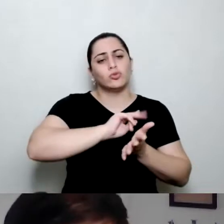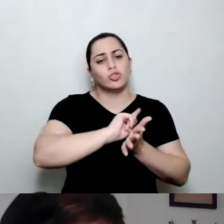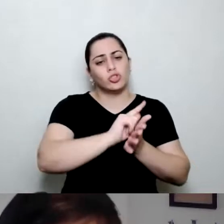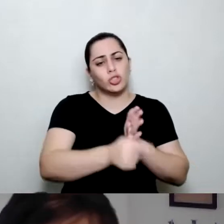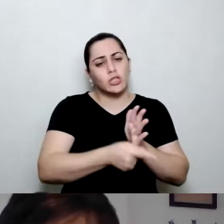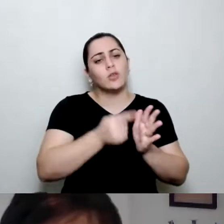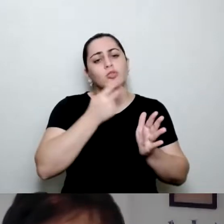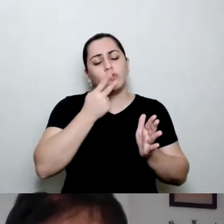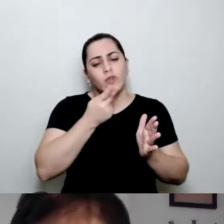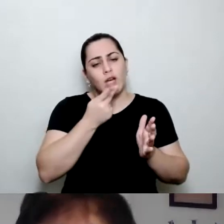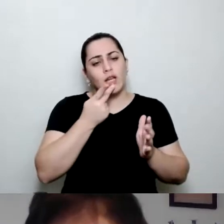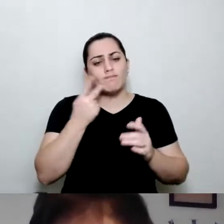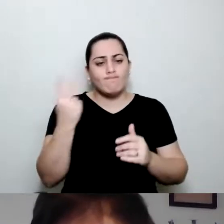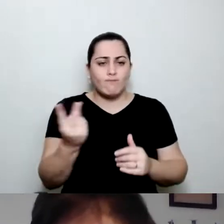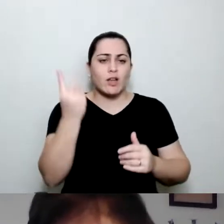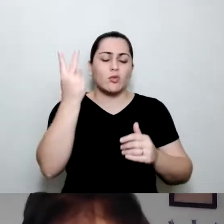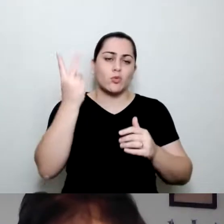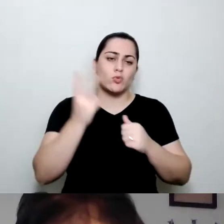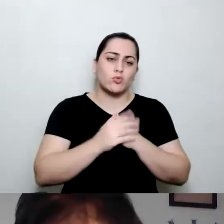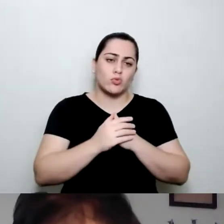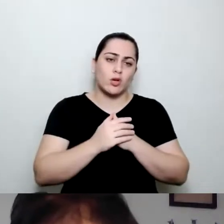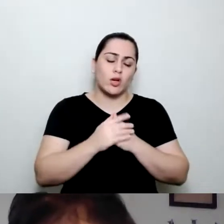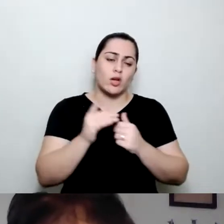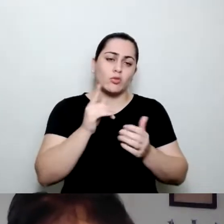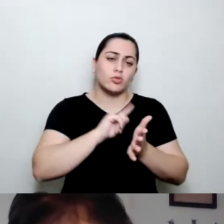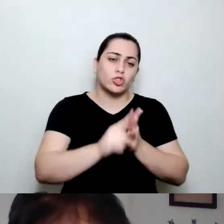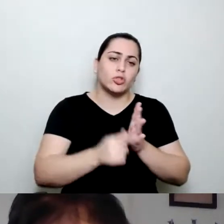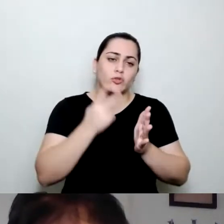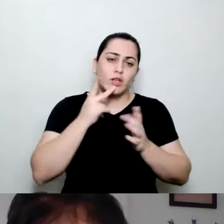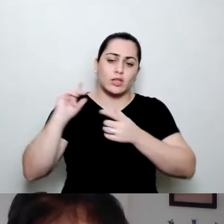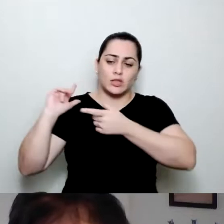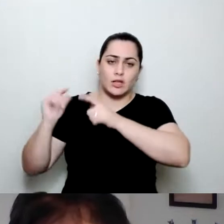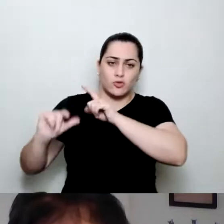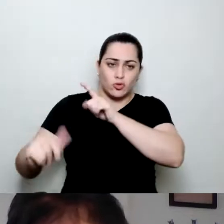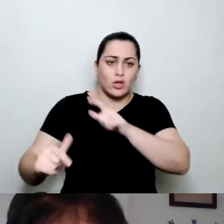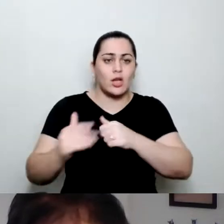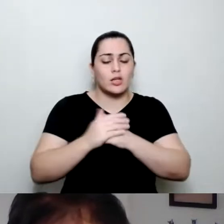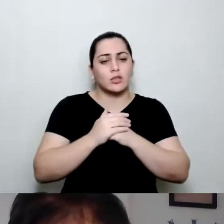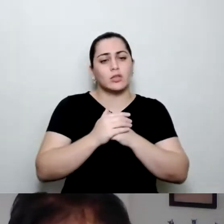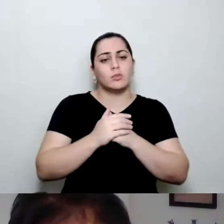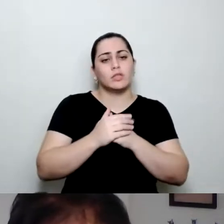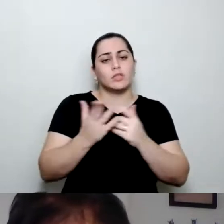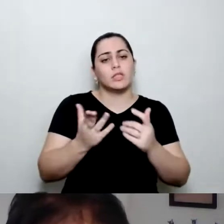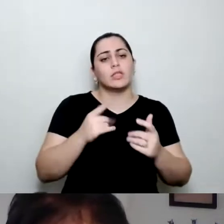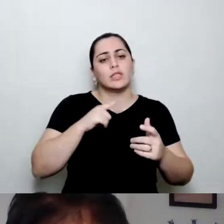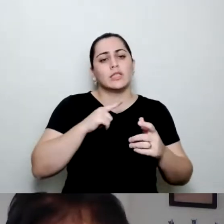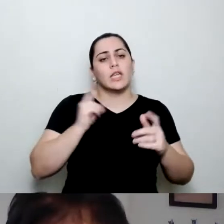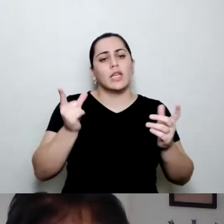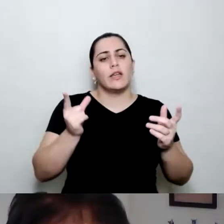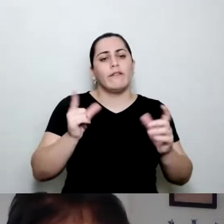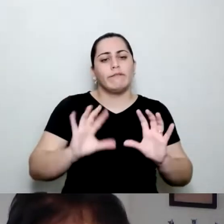das sociedades, são os gêneros de fala tradicionais, né, que são rituais, cerimônias,